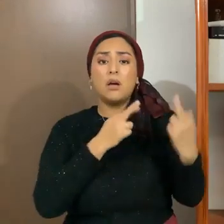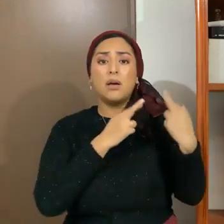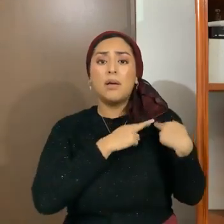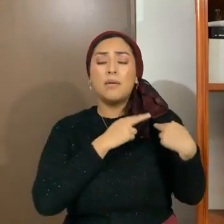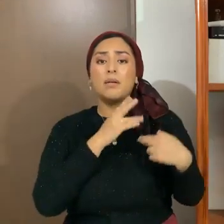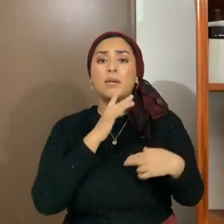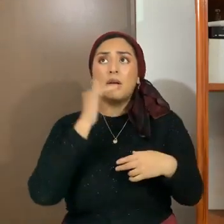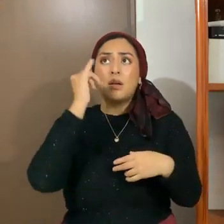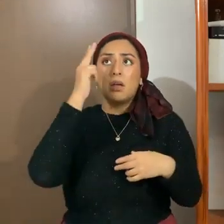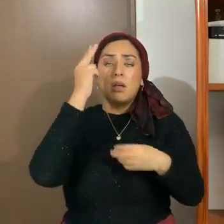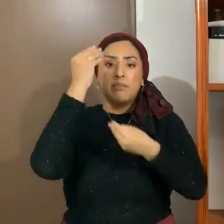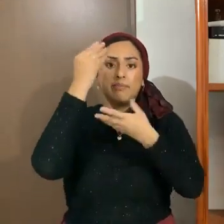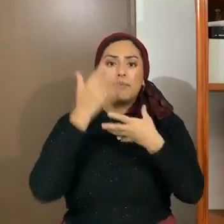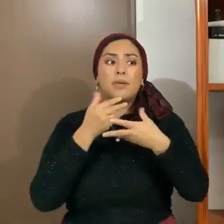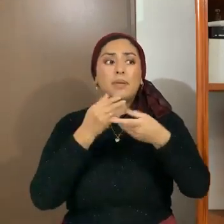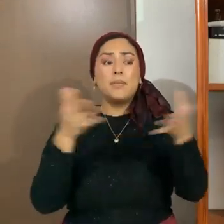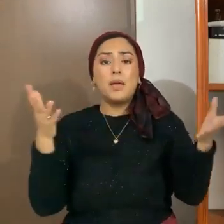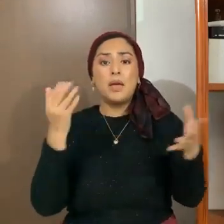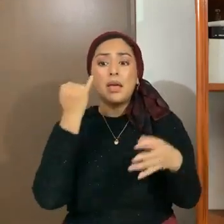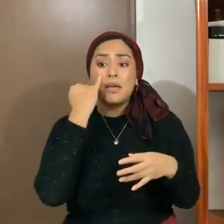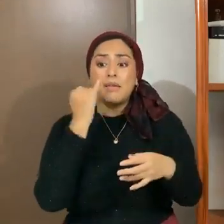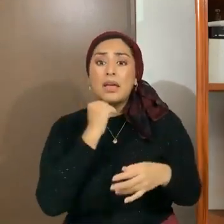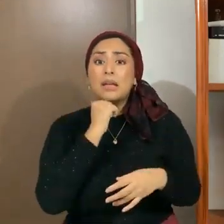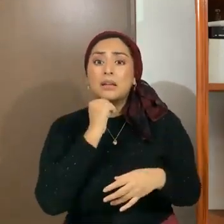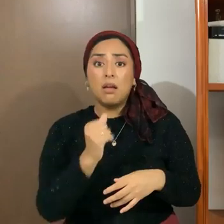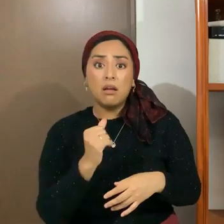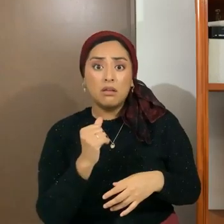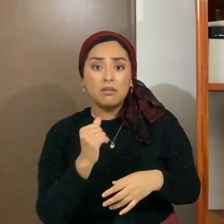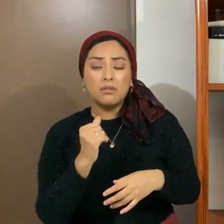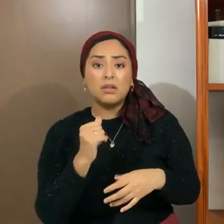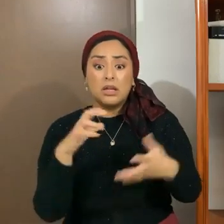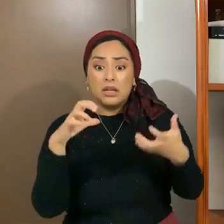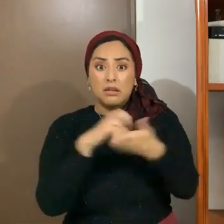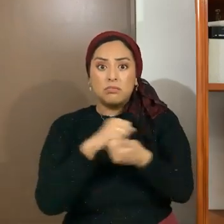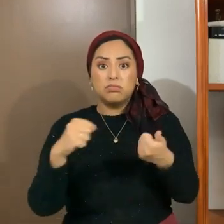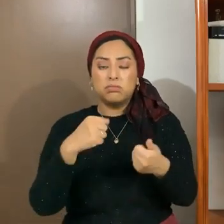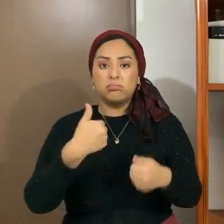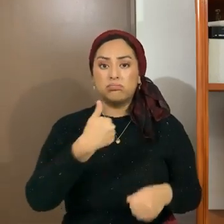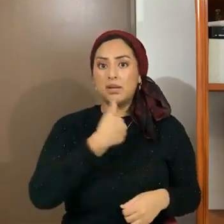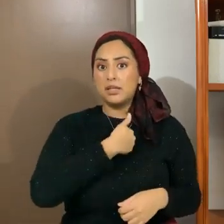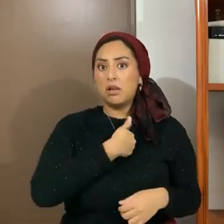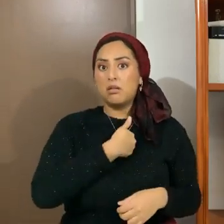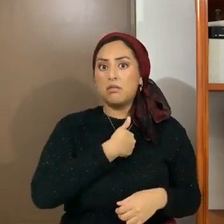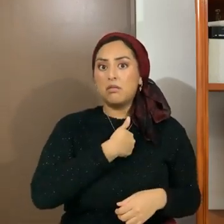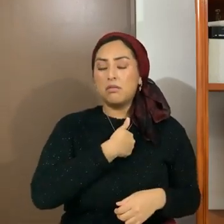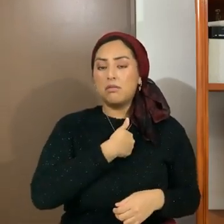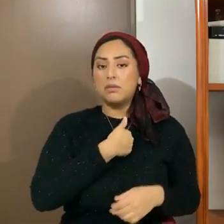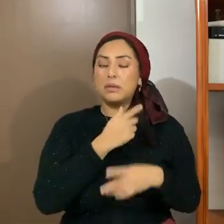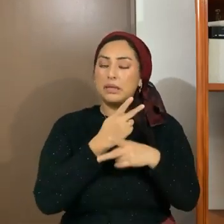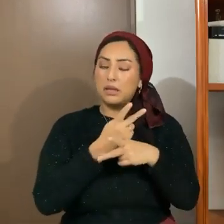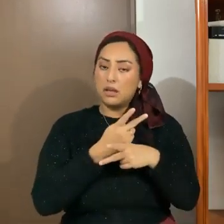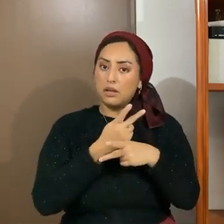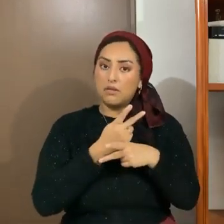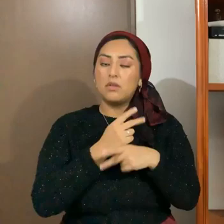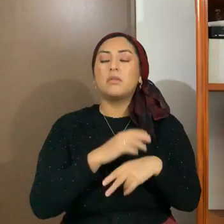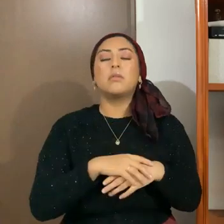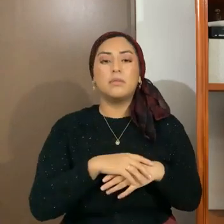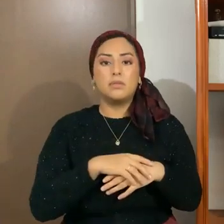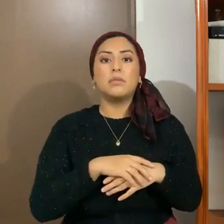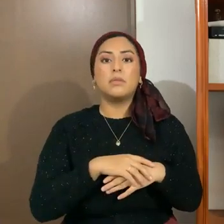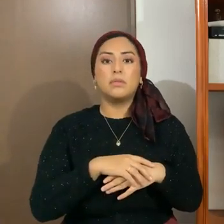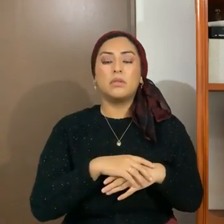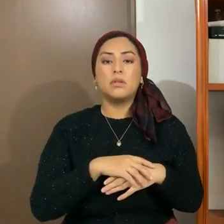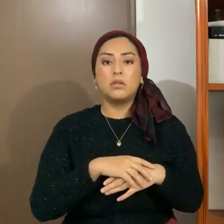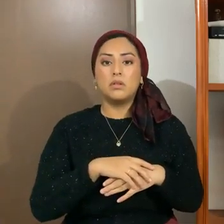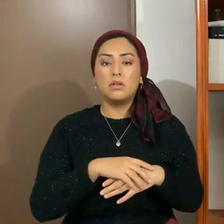que Yahweh nos ha dicho que digamos, porque si no, entonces el quebrantado y el destruido seremos nosotros. Tengan mucho cuidado. El deber